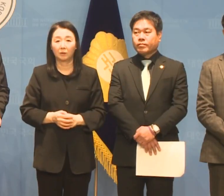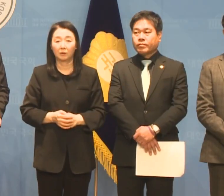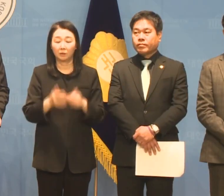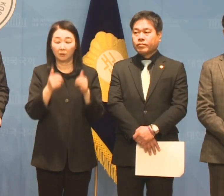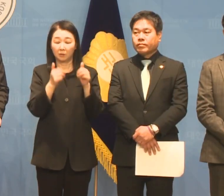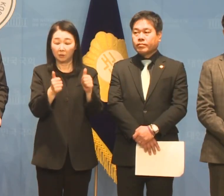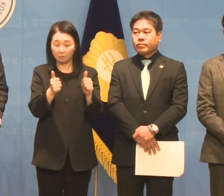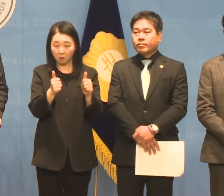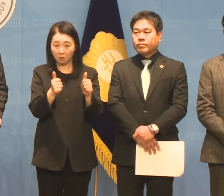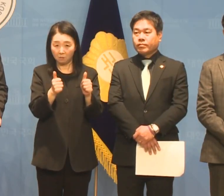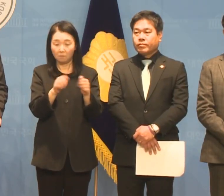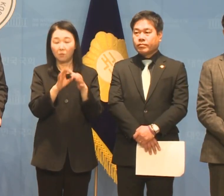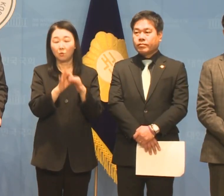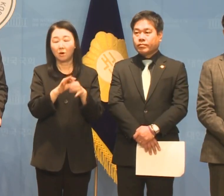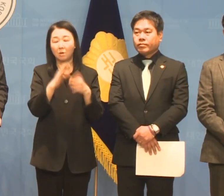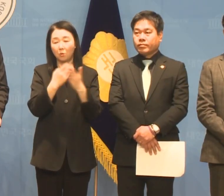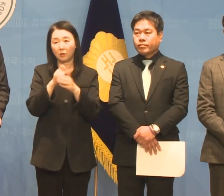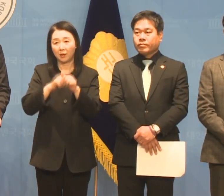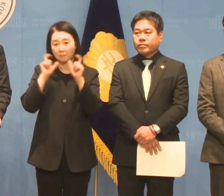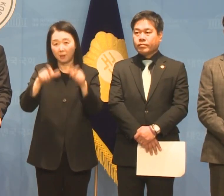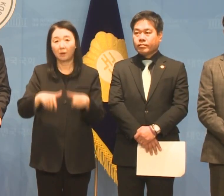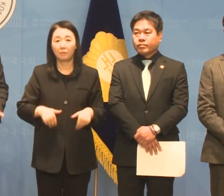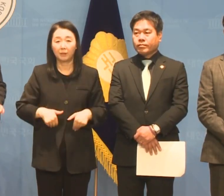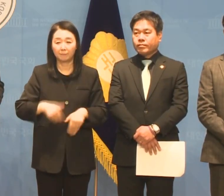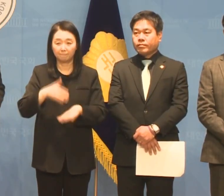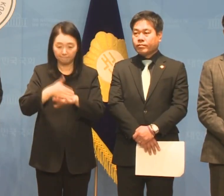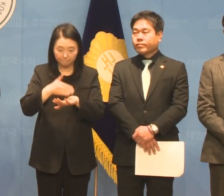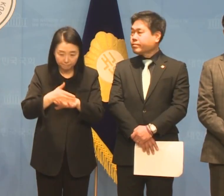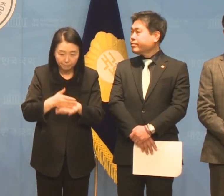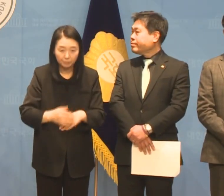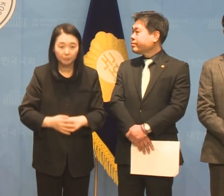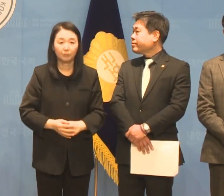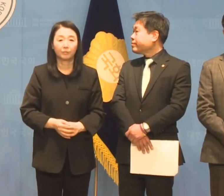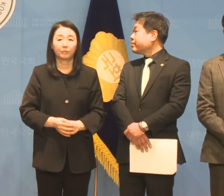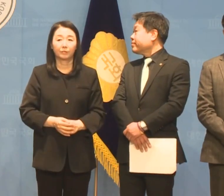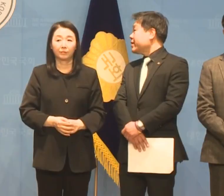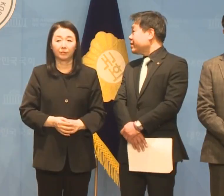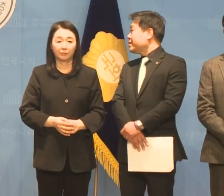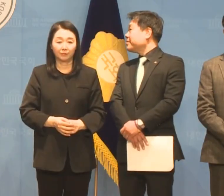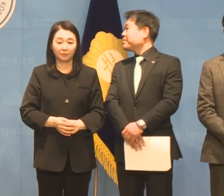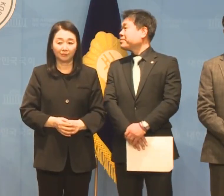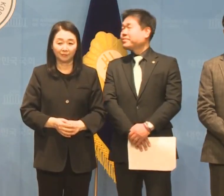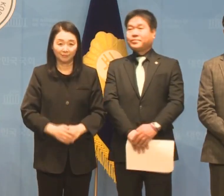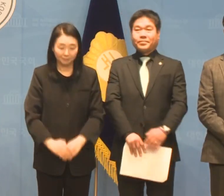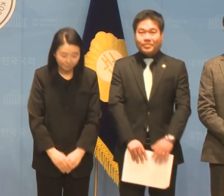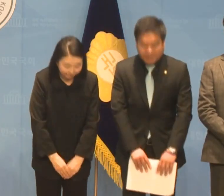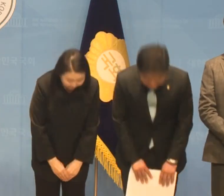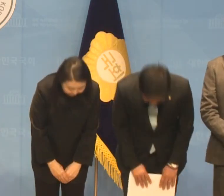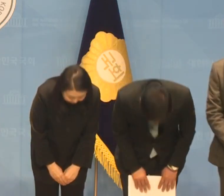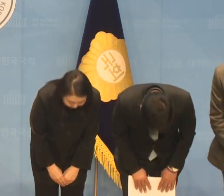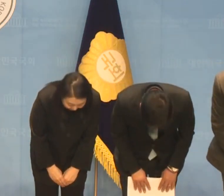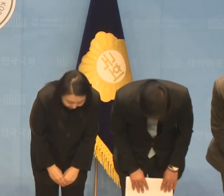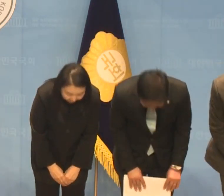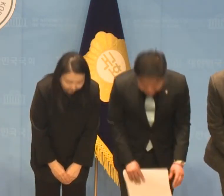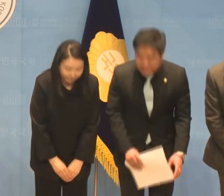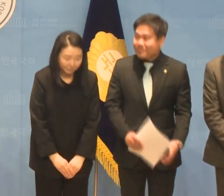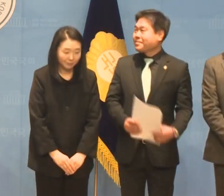강한 처벌이 기대됩니다. 고맙습니다.